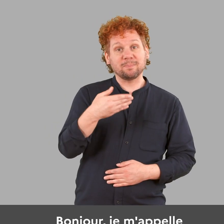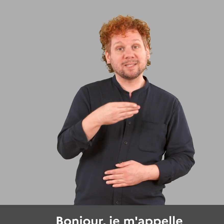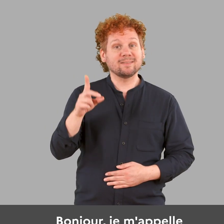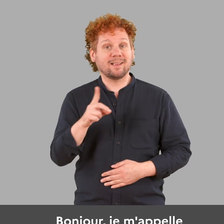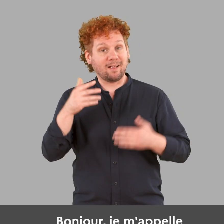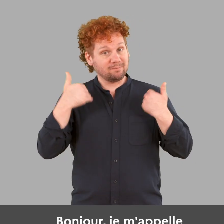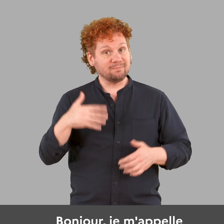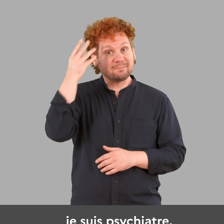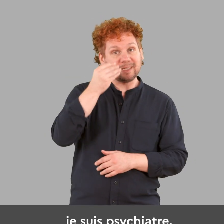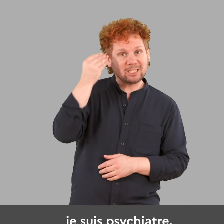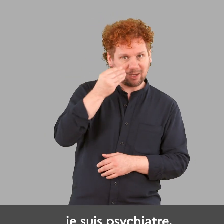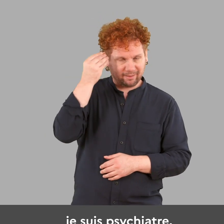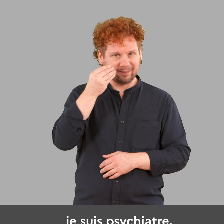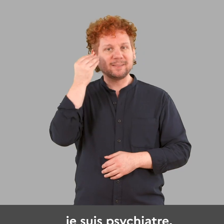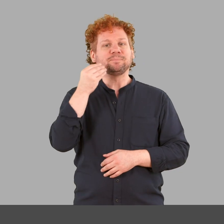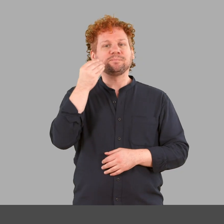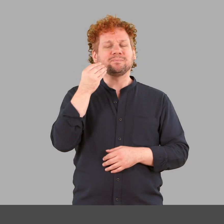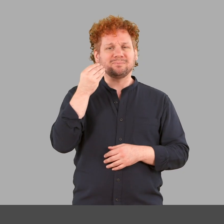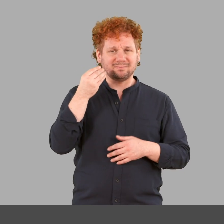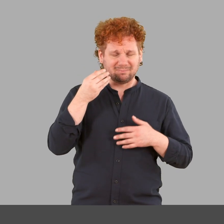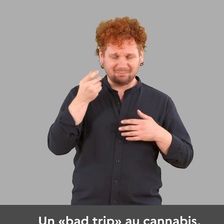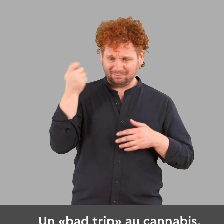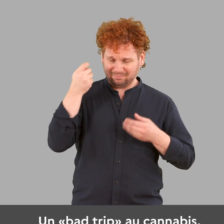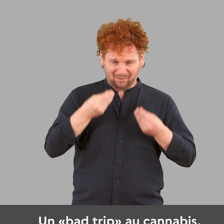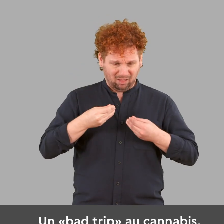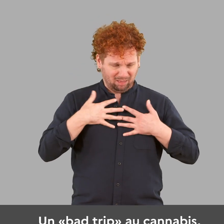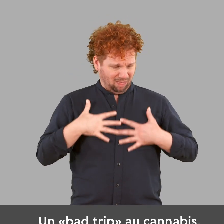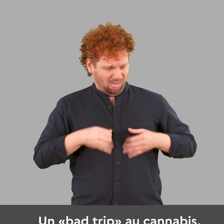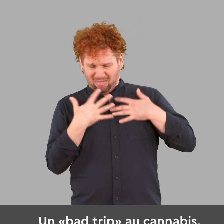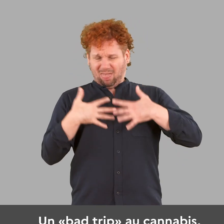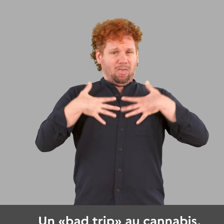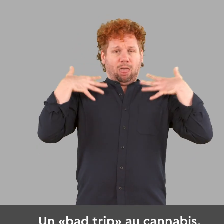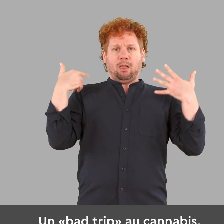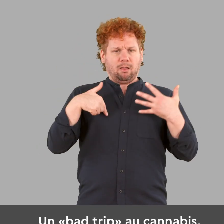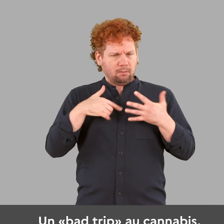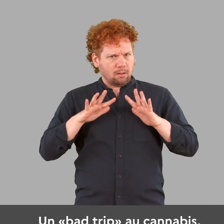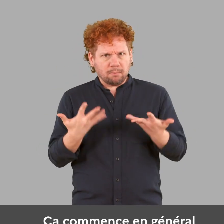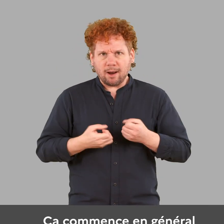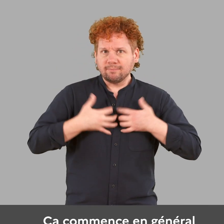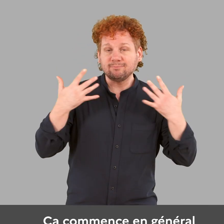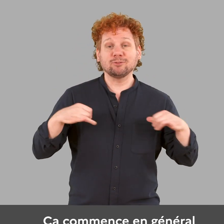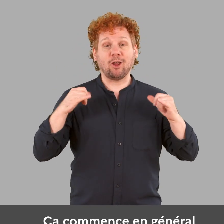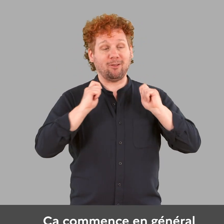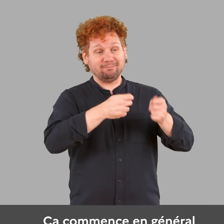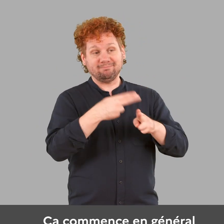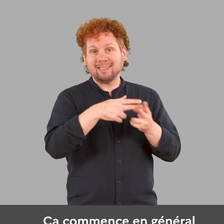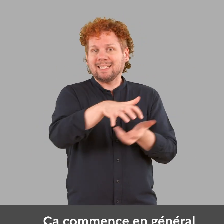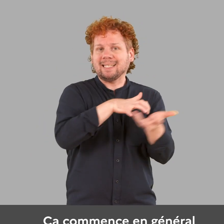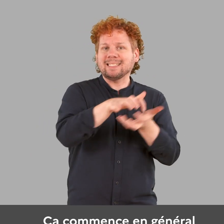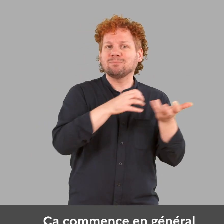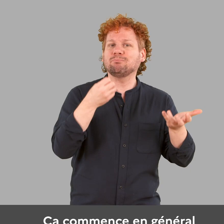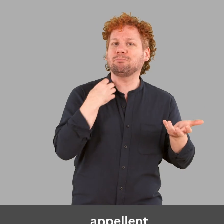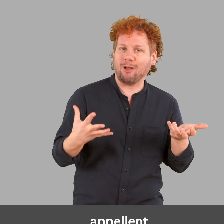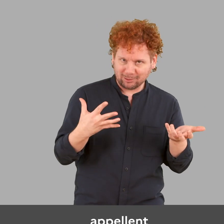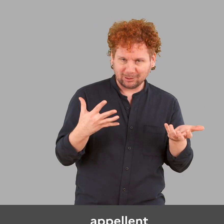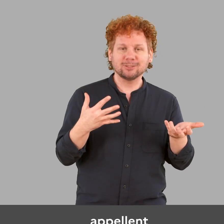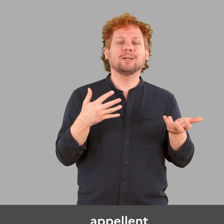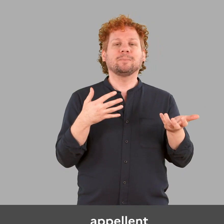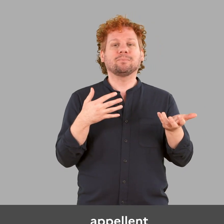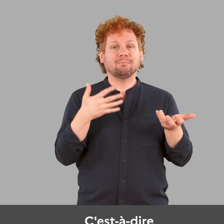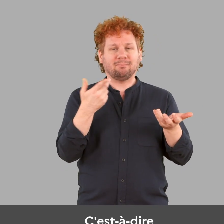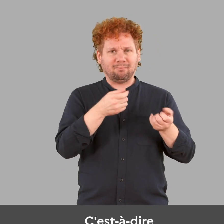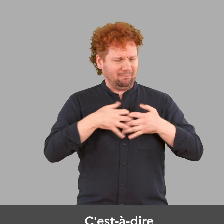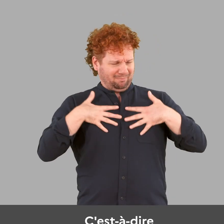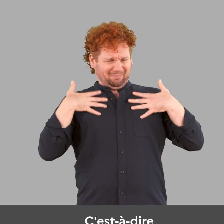Bonjour, je m'appelle Jean-Michel Delis, je suis psychiatre. Un bad trip au cannabis, ça commence en général par ce que beaucoup de jeunes appellent une